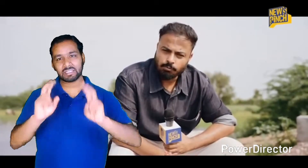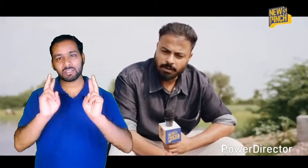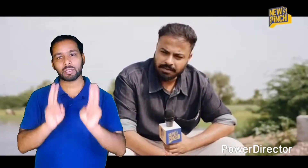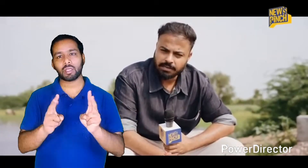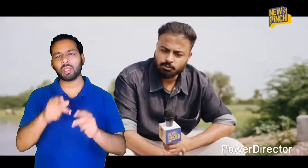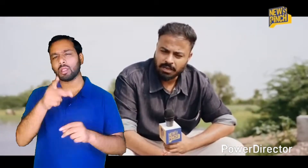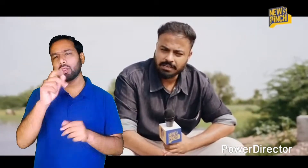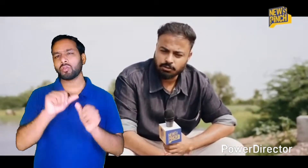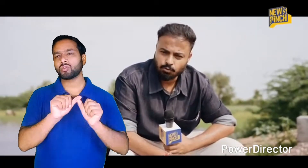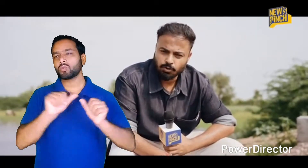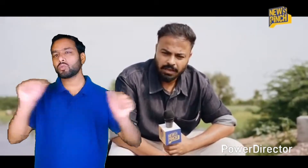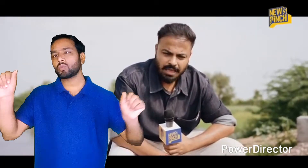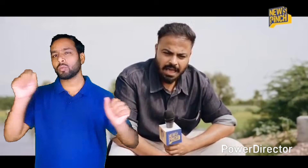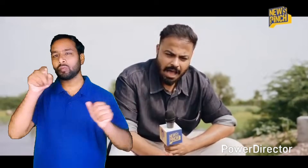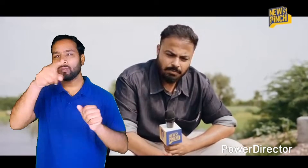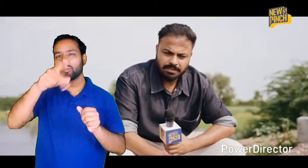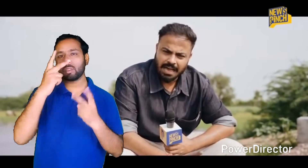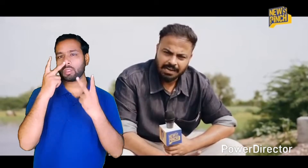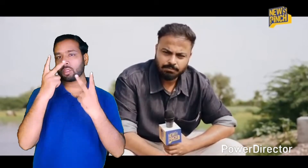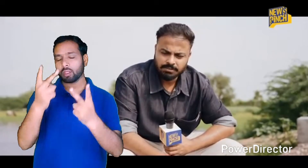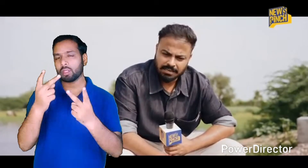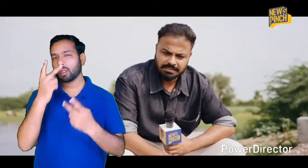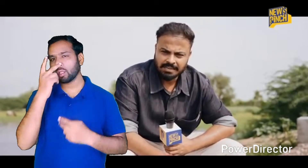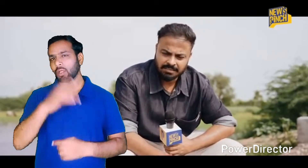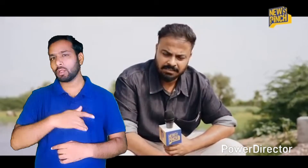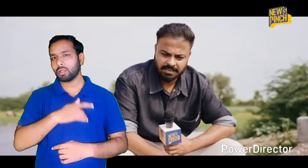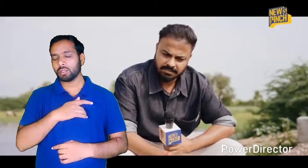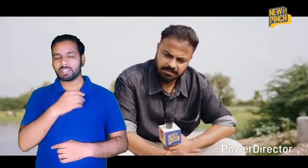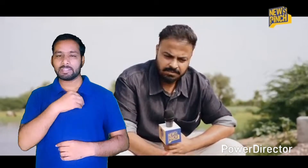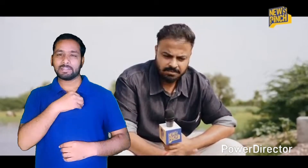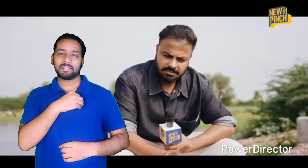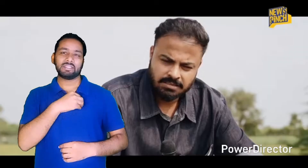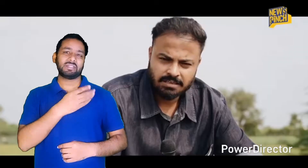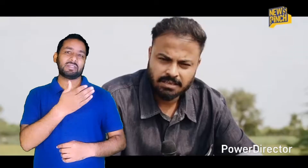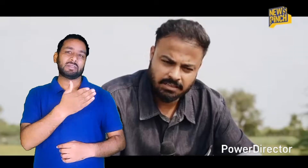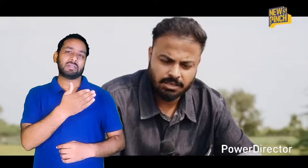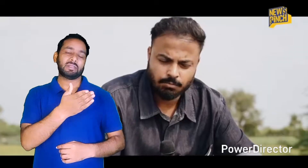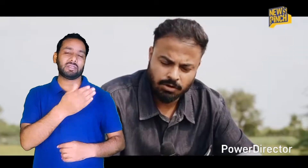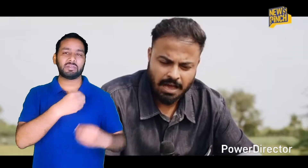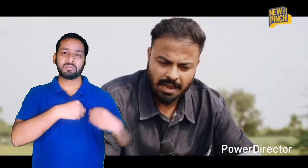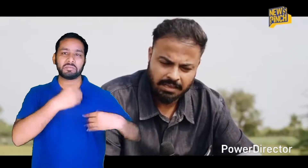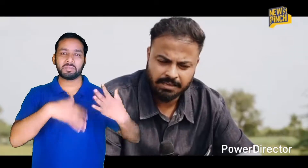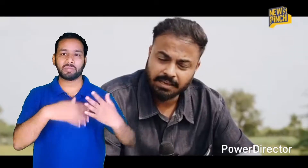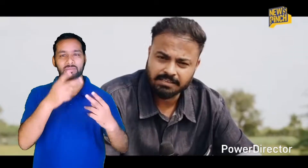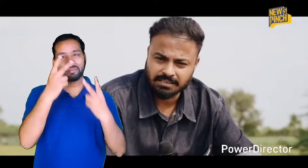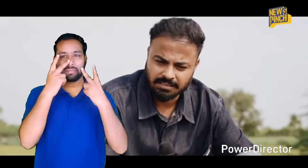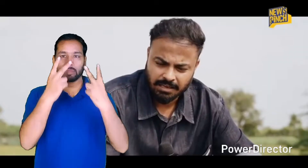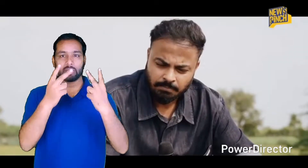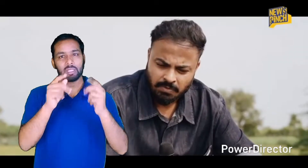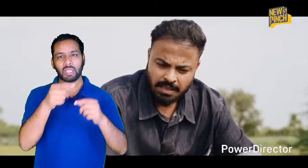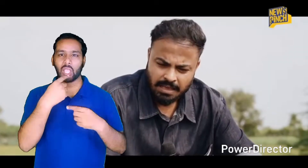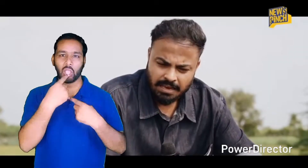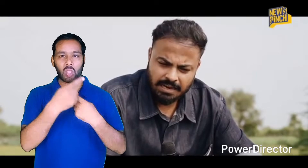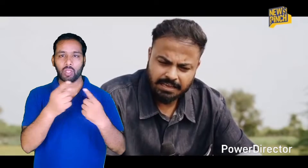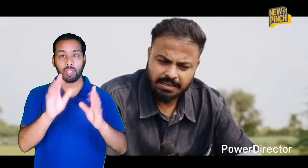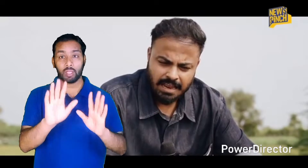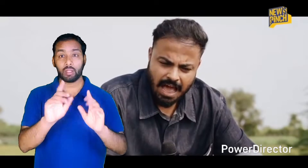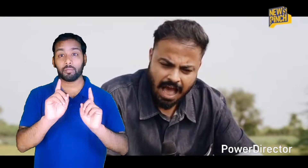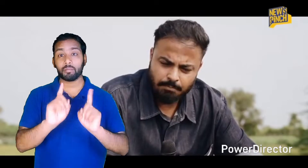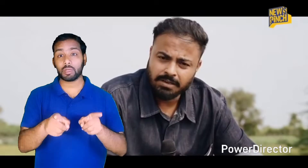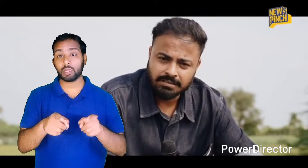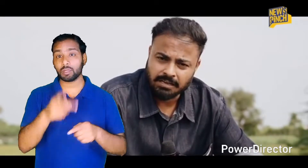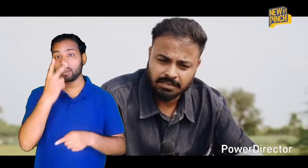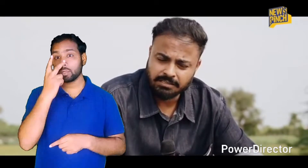या गांव में बैठकर, जो यहाँ से दूर है, आप इनकी हालत पर तरस खा सकते हैं, कितनी बुरी हाल है ये कह सकते हैं,